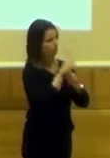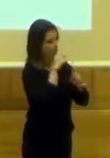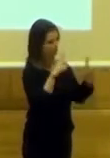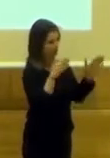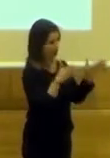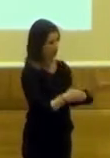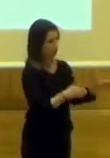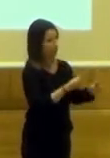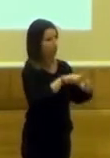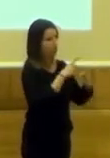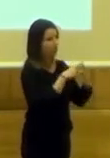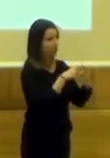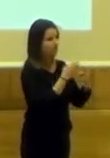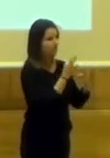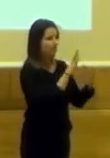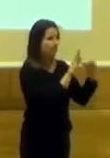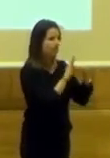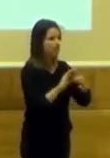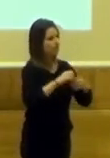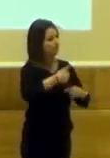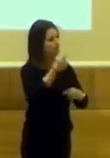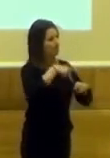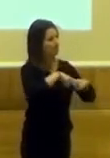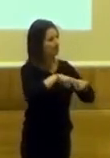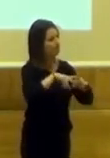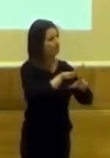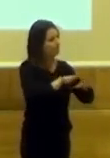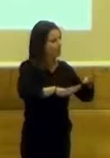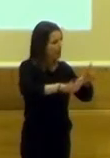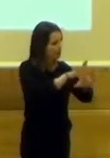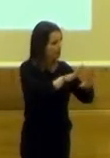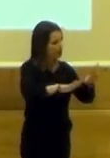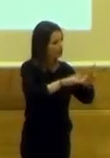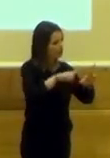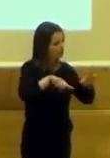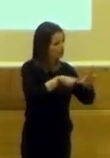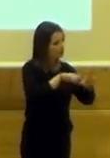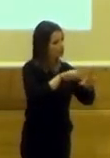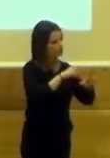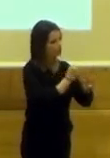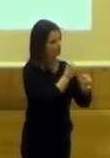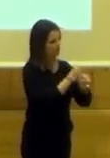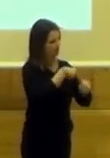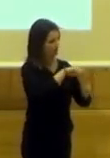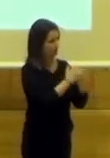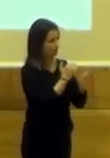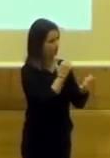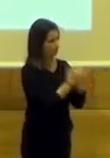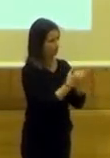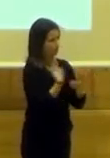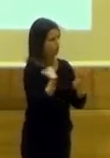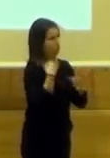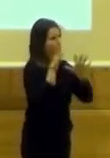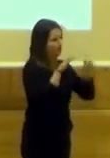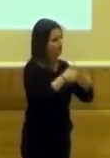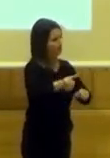largo de este año. La primera tiene mucho que ver con esa herramienta de mapeos que trabajamos en nuestro curso y sobre la que